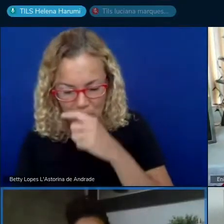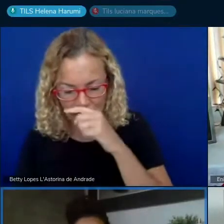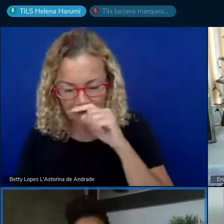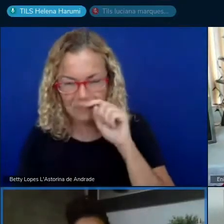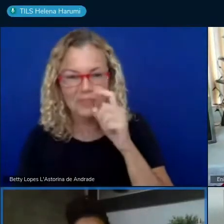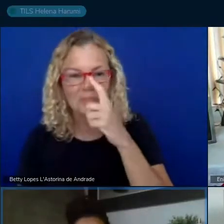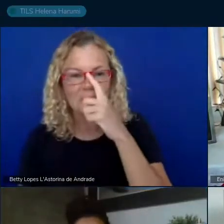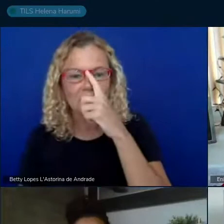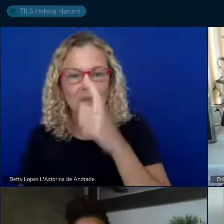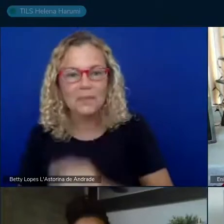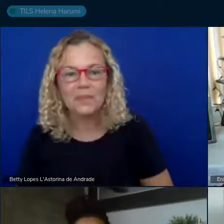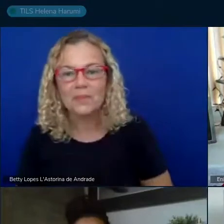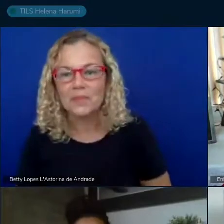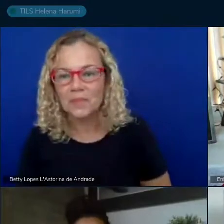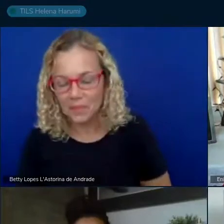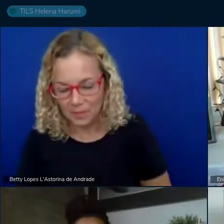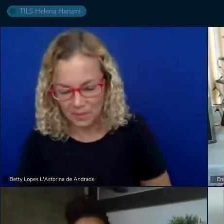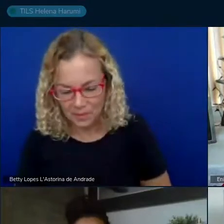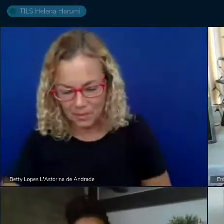você.